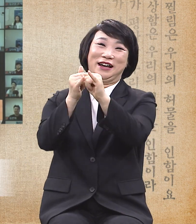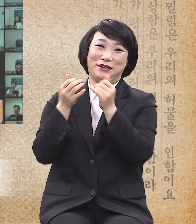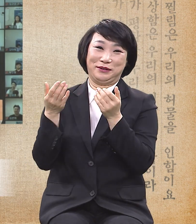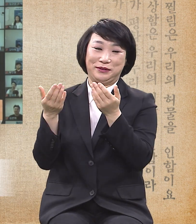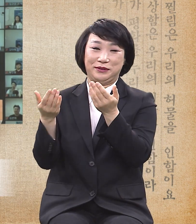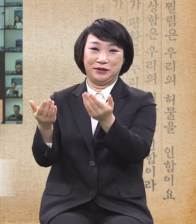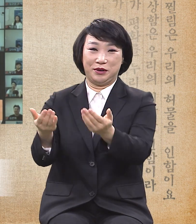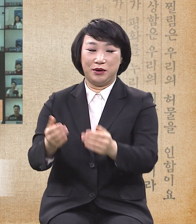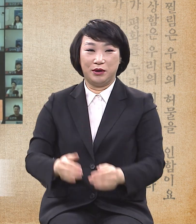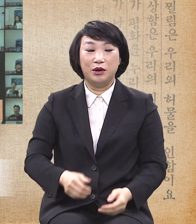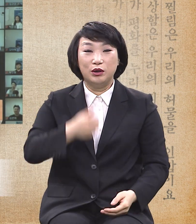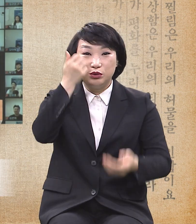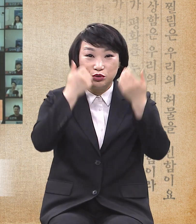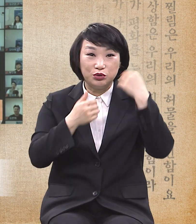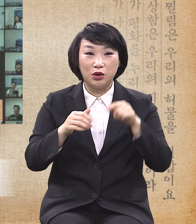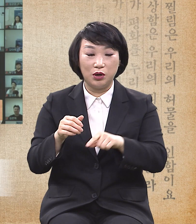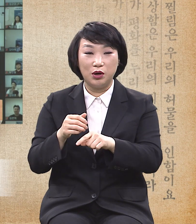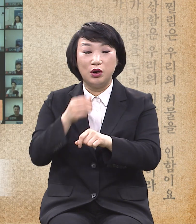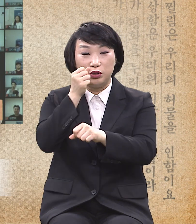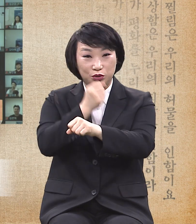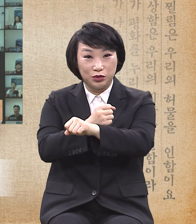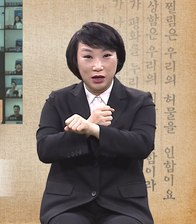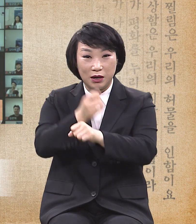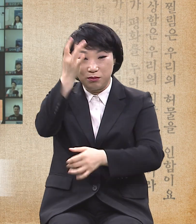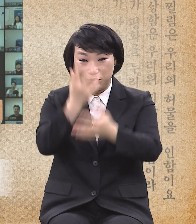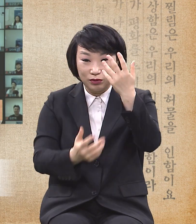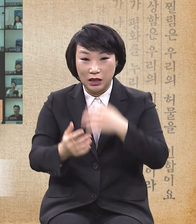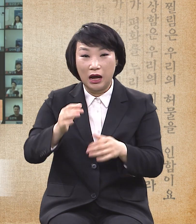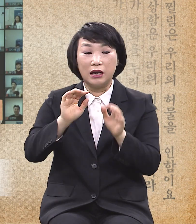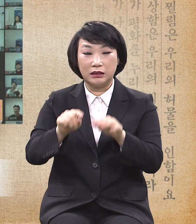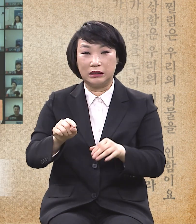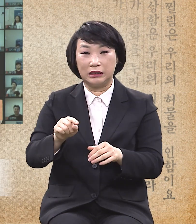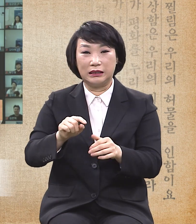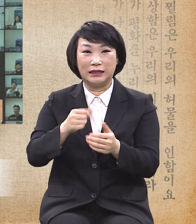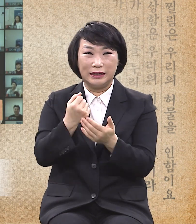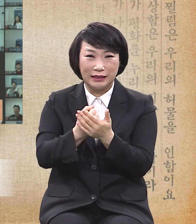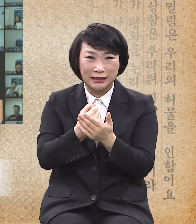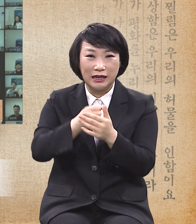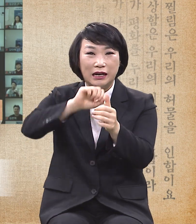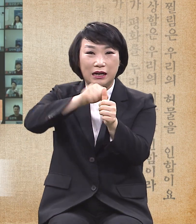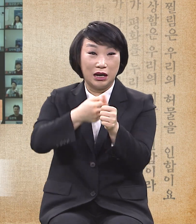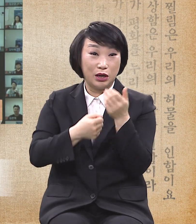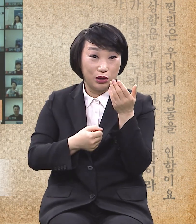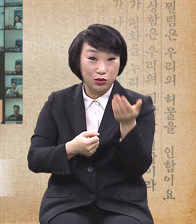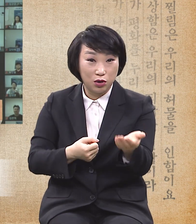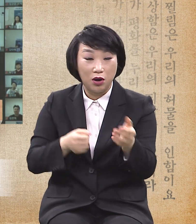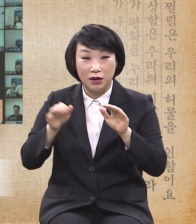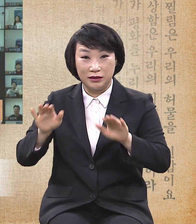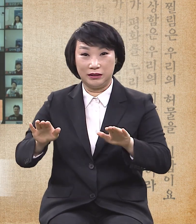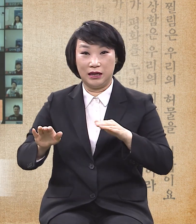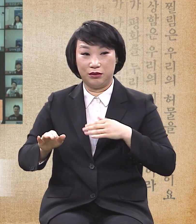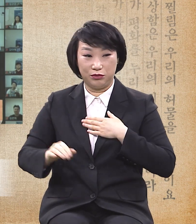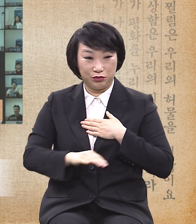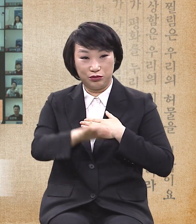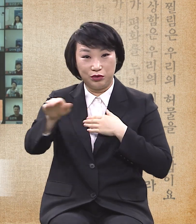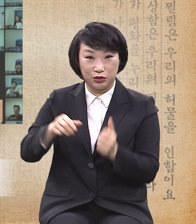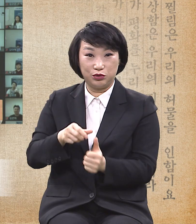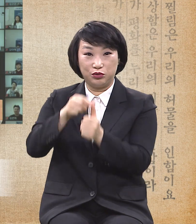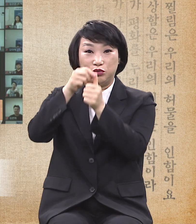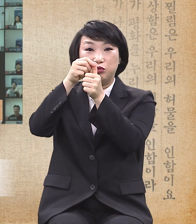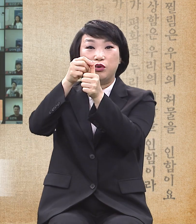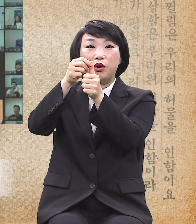받고 누구든지 공력이 불타면 해를 받으리니 그러나 자기는 구원을